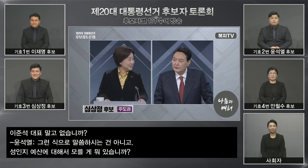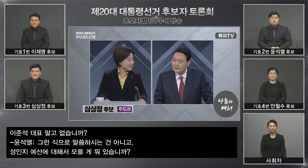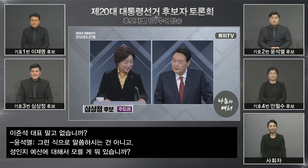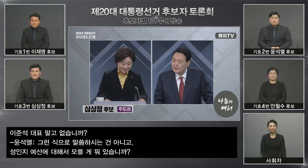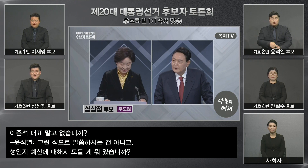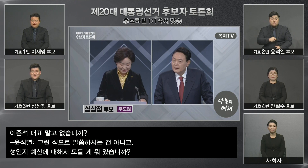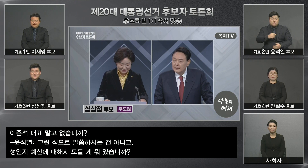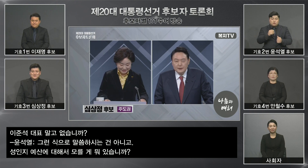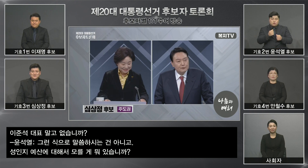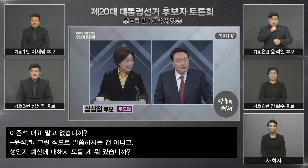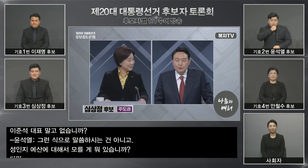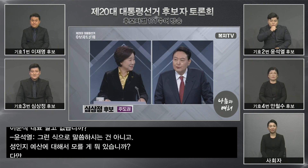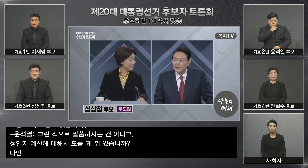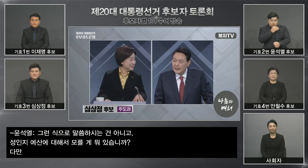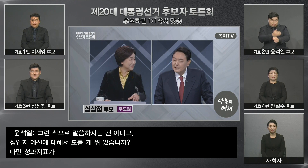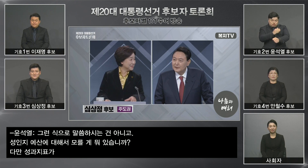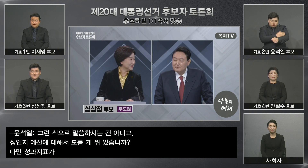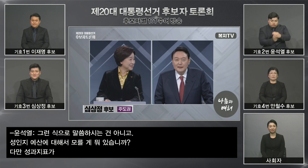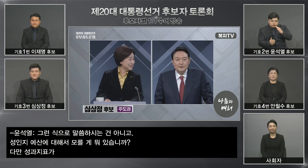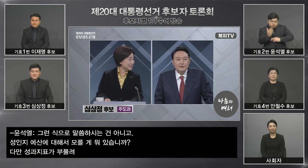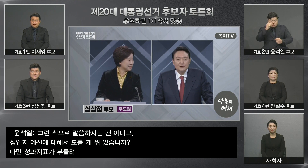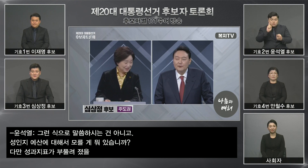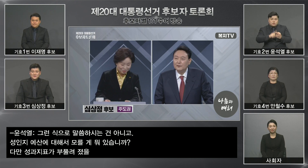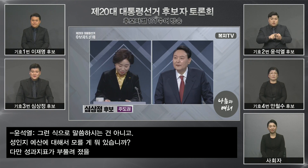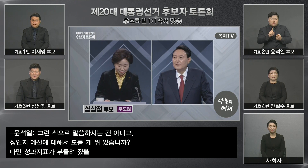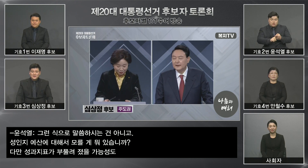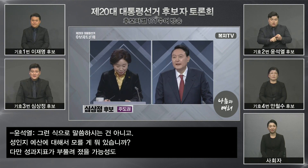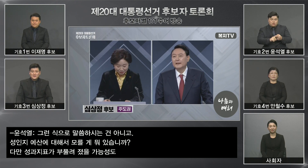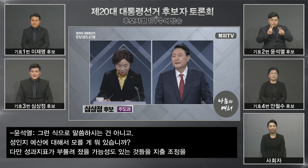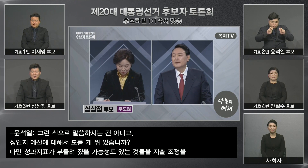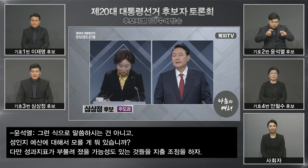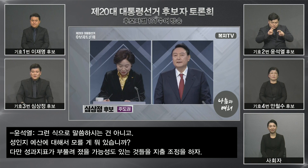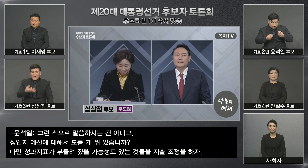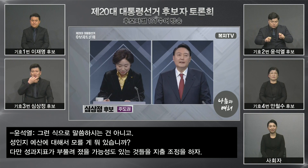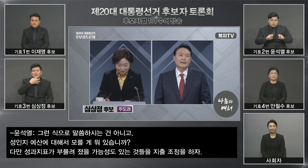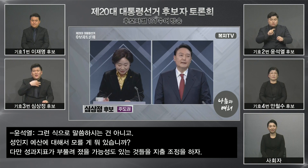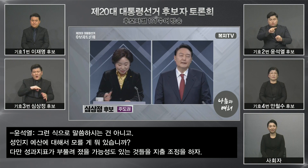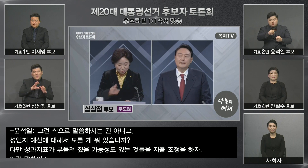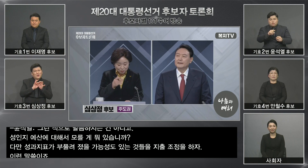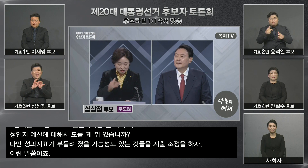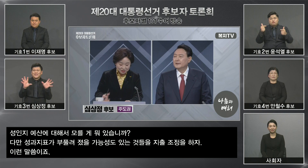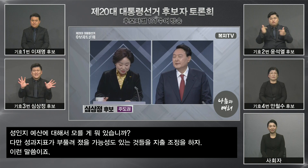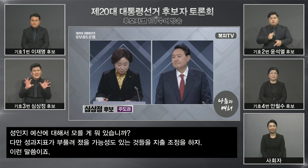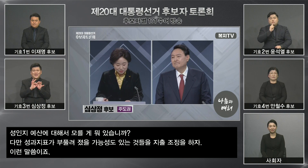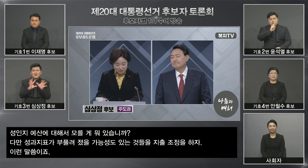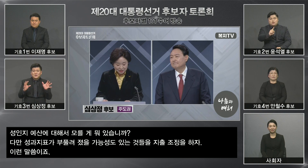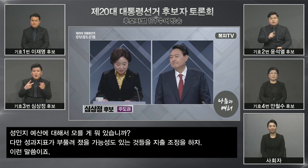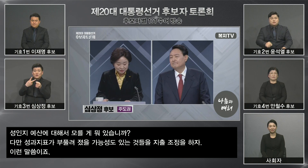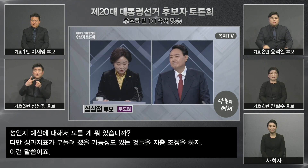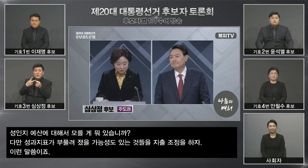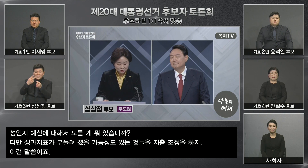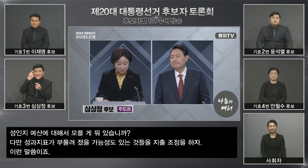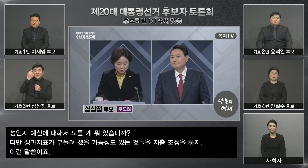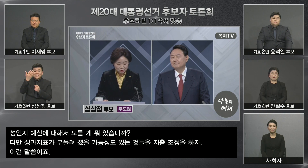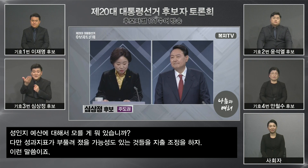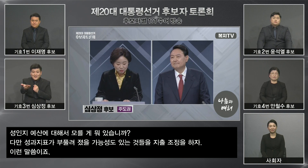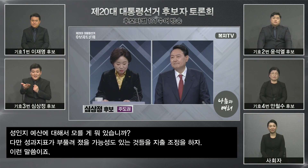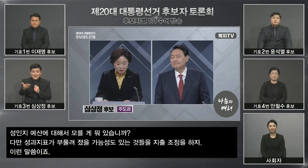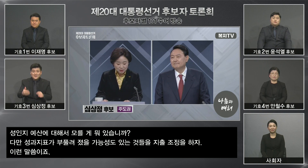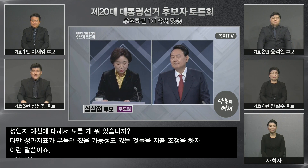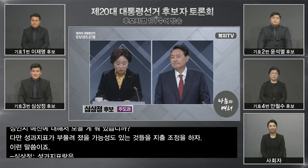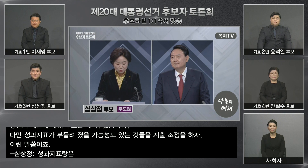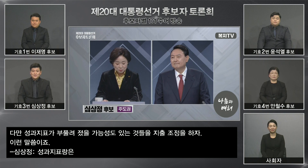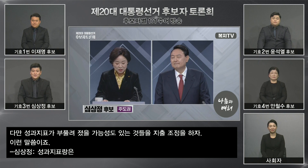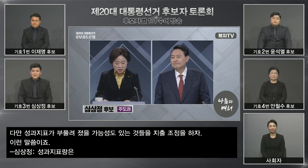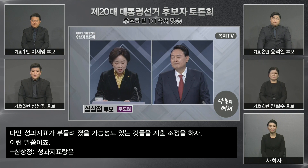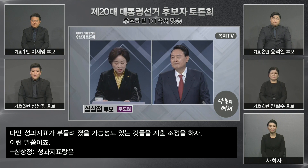있는 것들을 지출 조정을 하자 이런 말씀이죠. 네, 성과 지표하고는 상관없는 얘기고요. 두 번째 제가 질문 드릴게요.